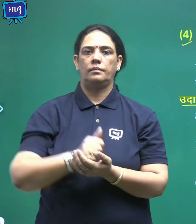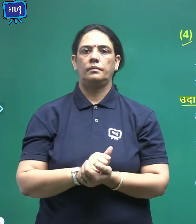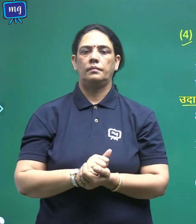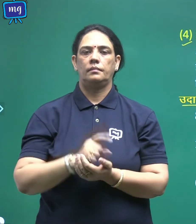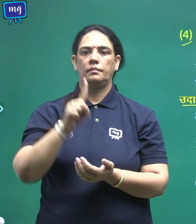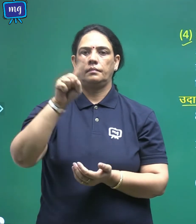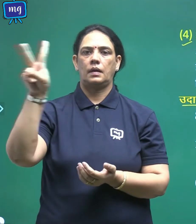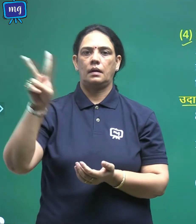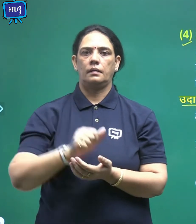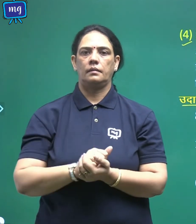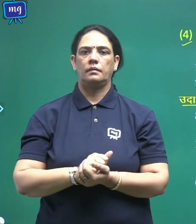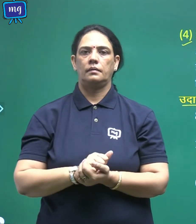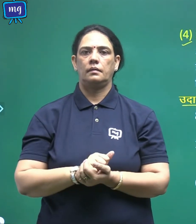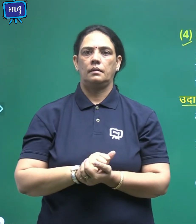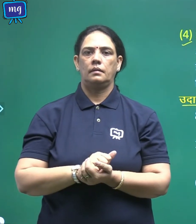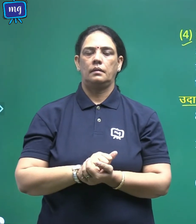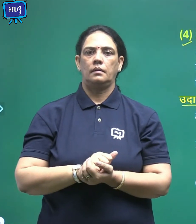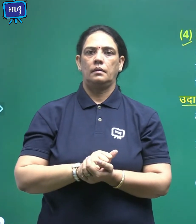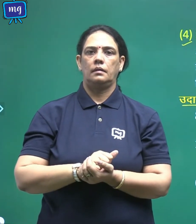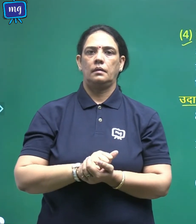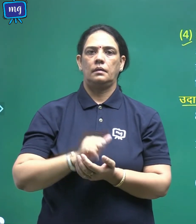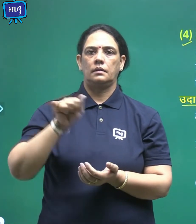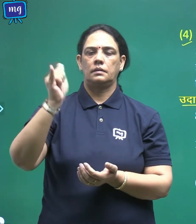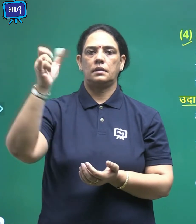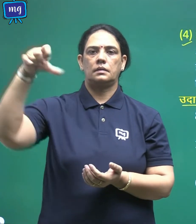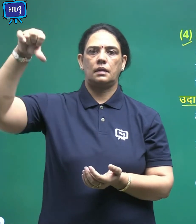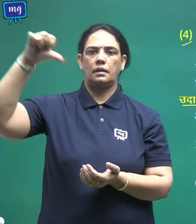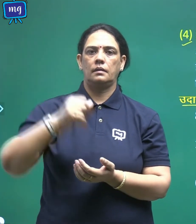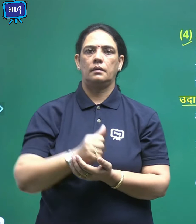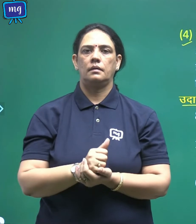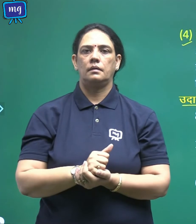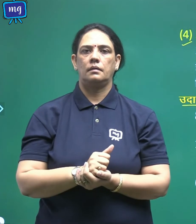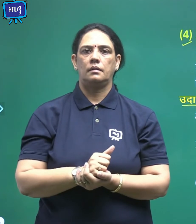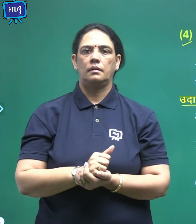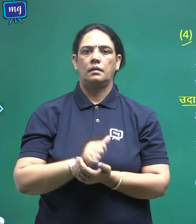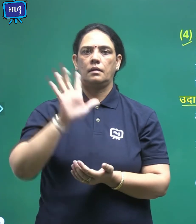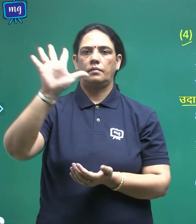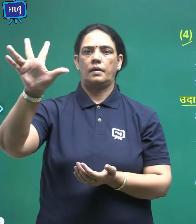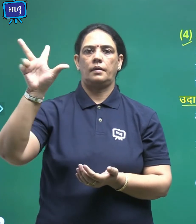12, 69, 51,